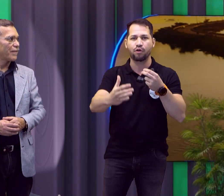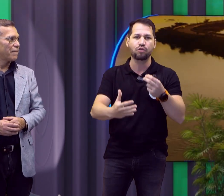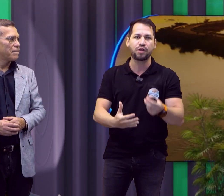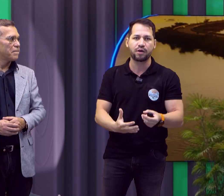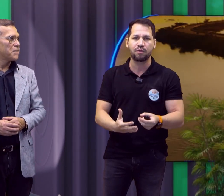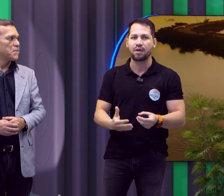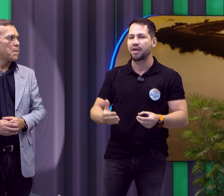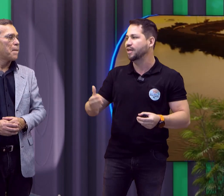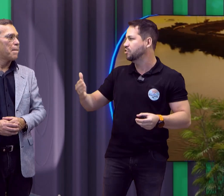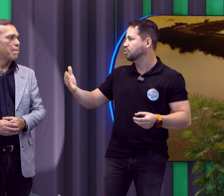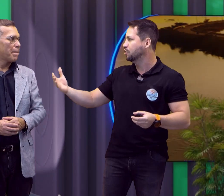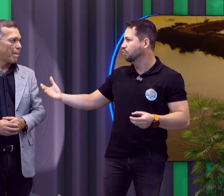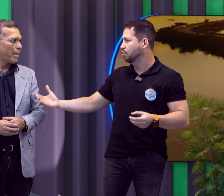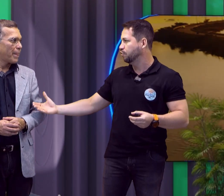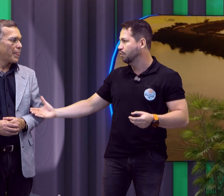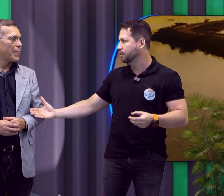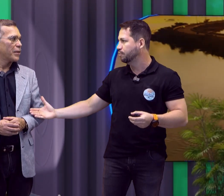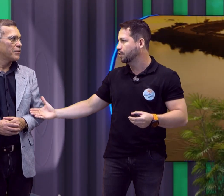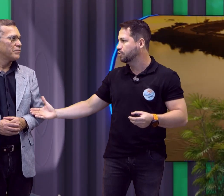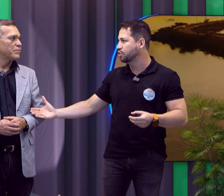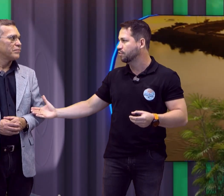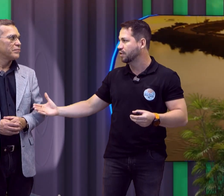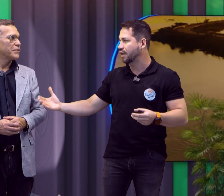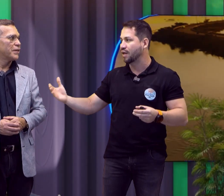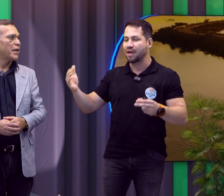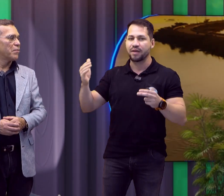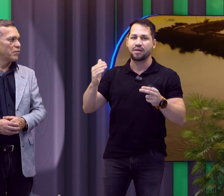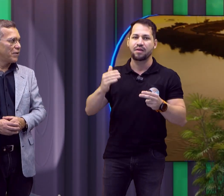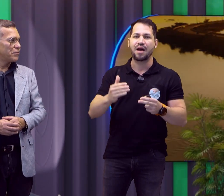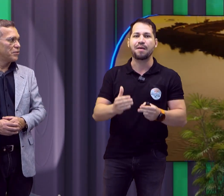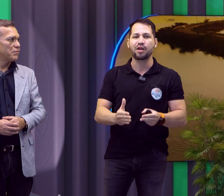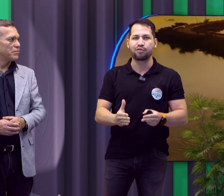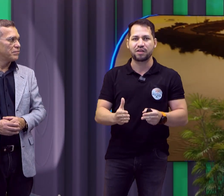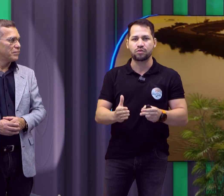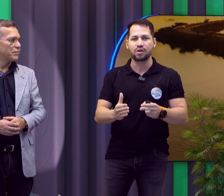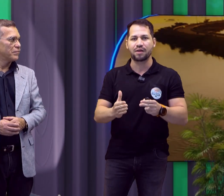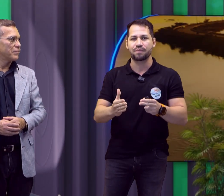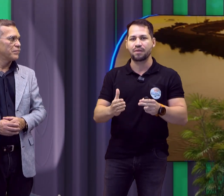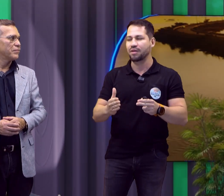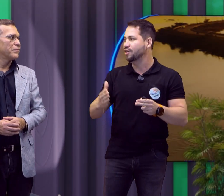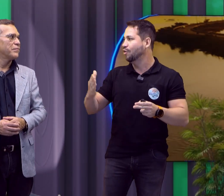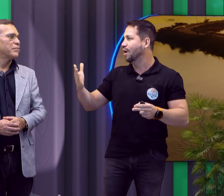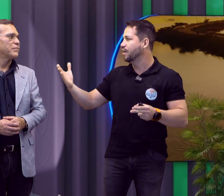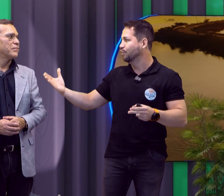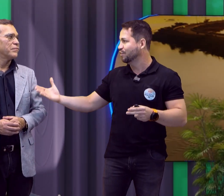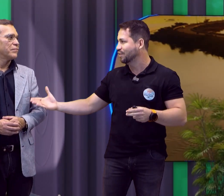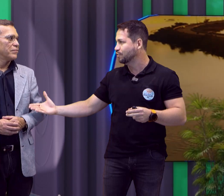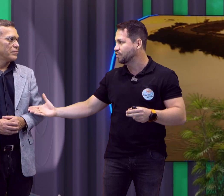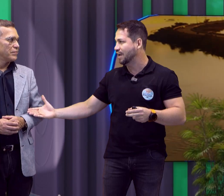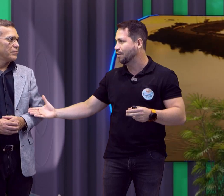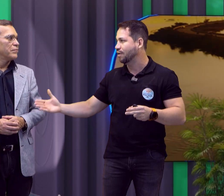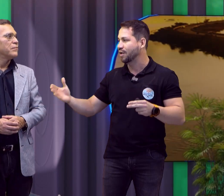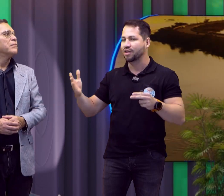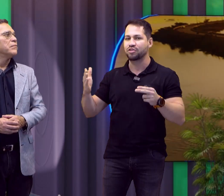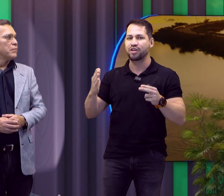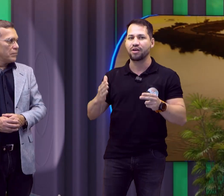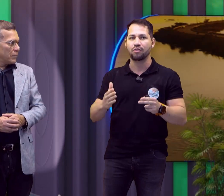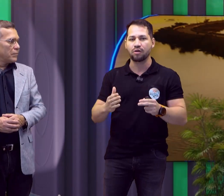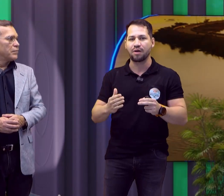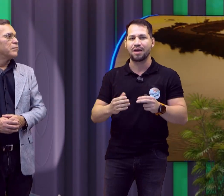sociedade evoluiu e a gente tem um novo modelo produtivo, né? Que era a manufatura. A manufatura. E com a Revolução